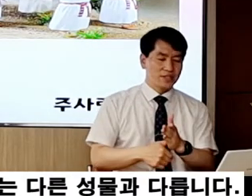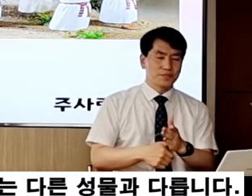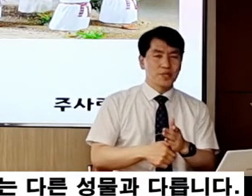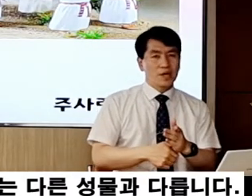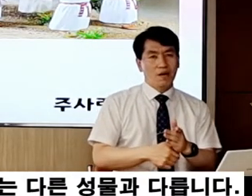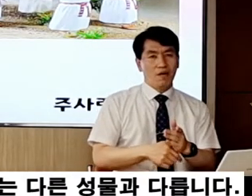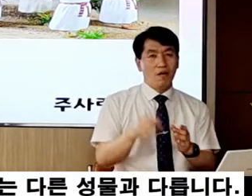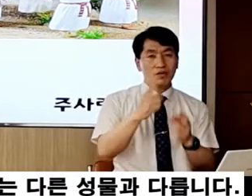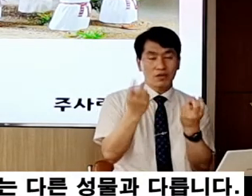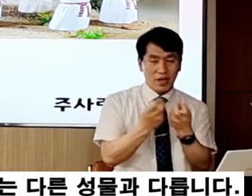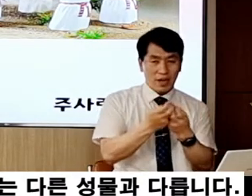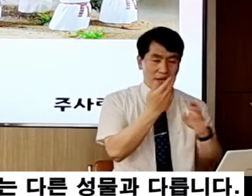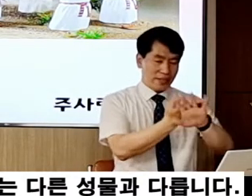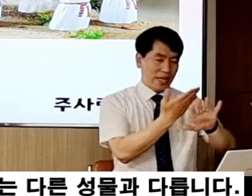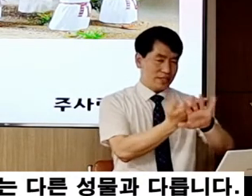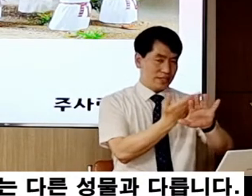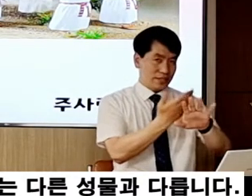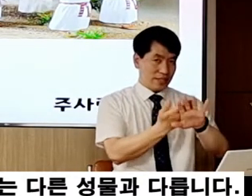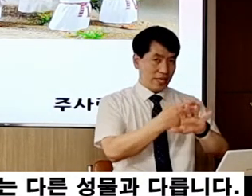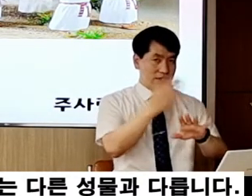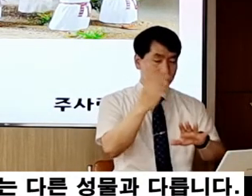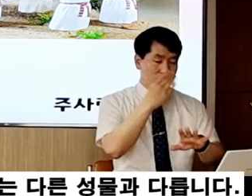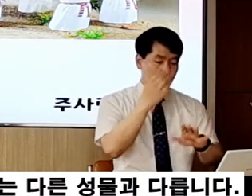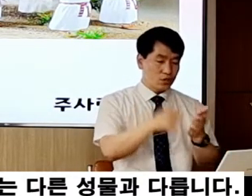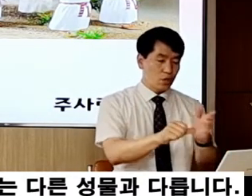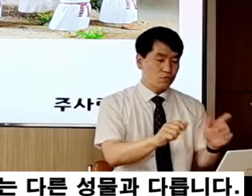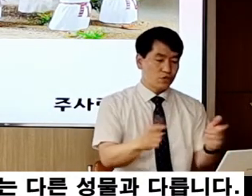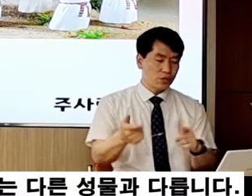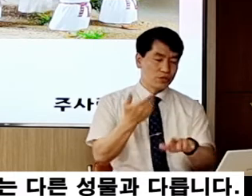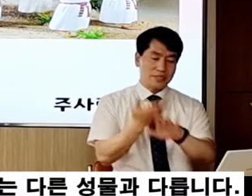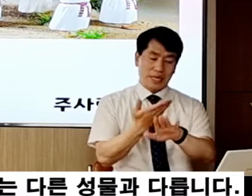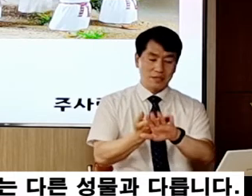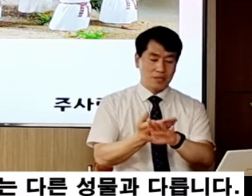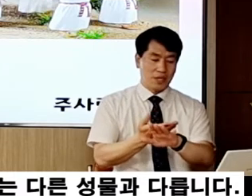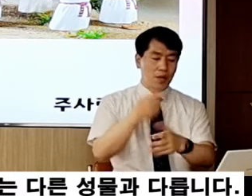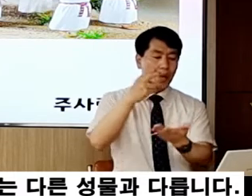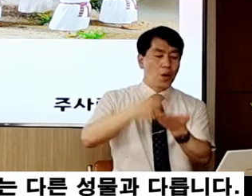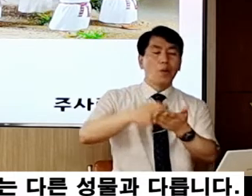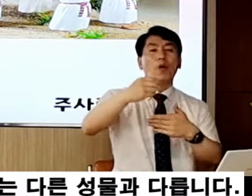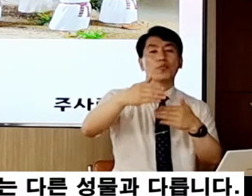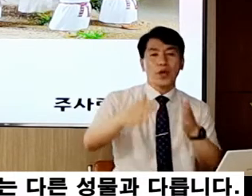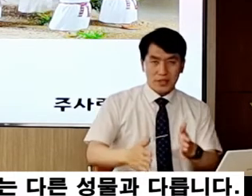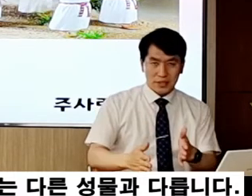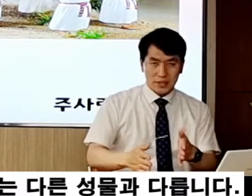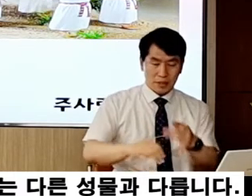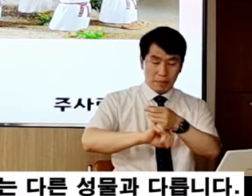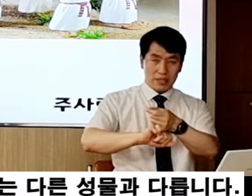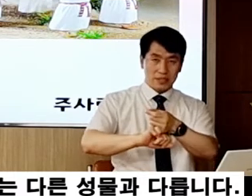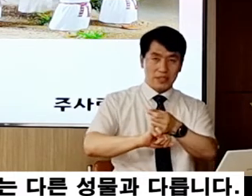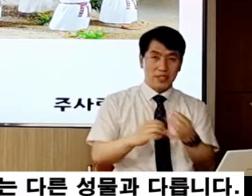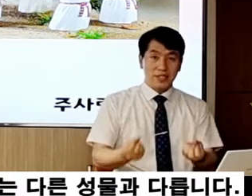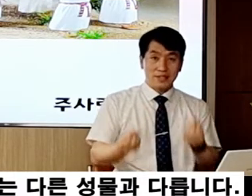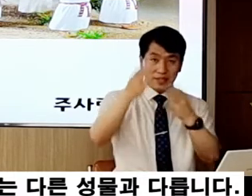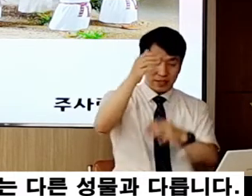때는 어떻게 다른 성물하고는 다릅니다. 법궤는 반드시